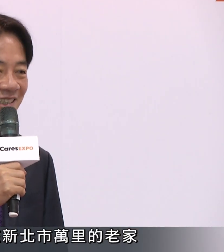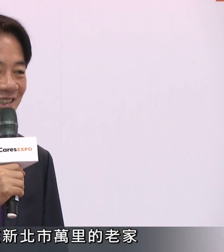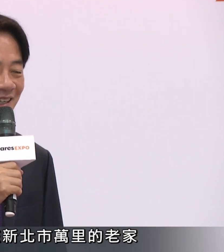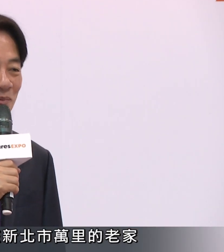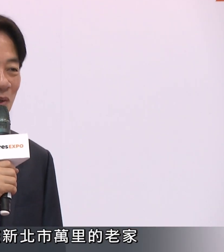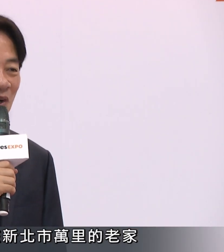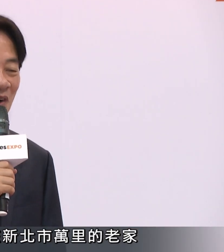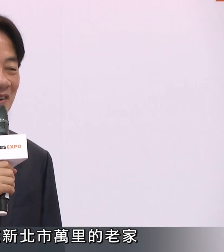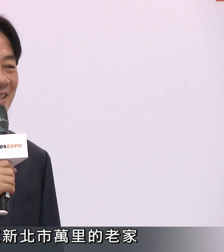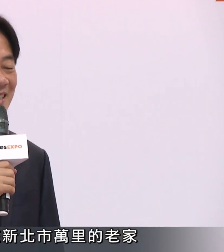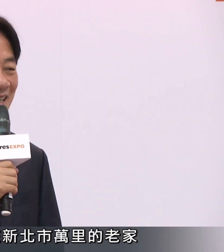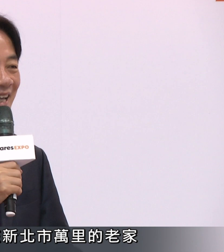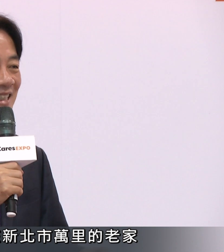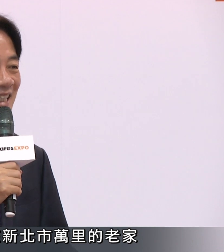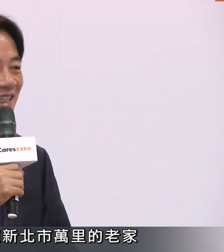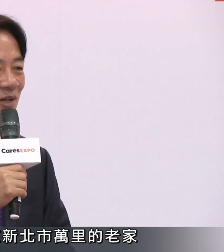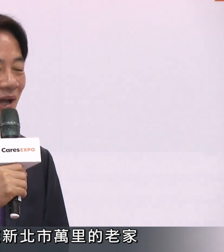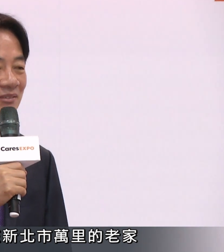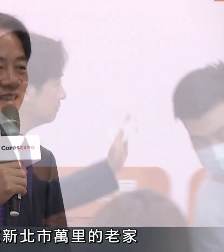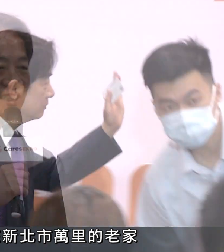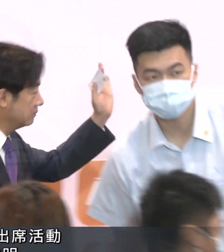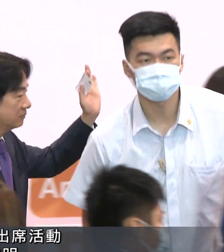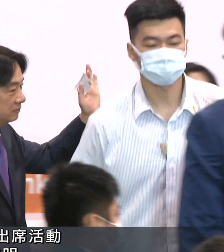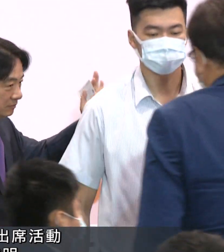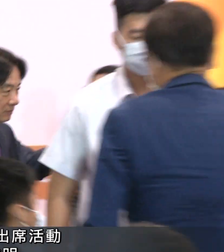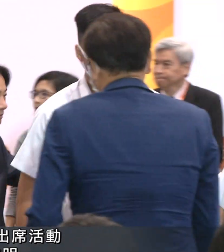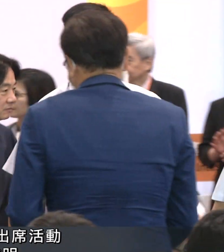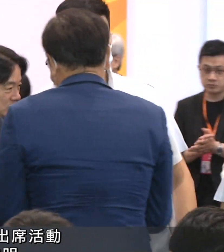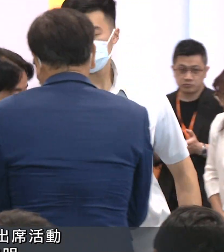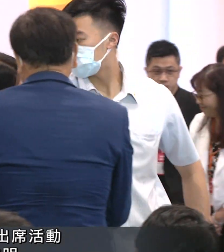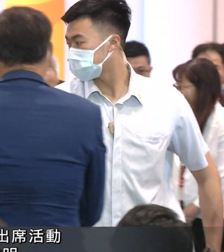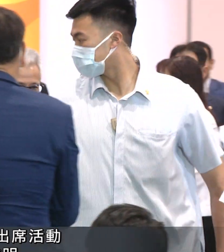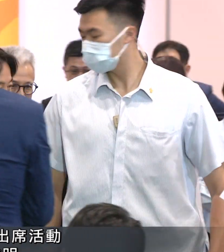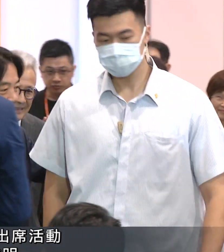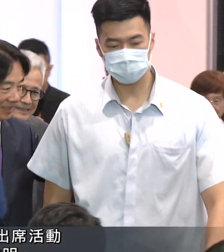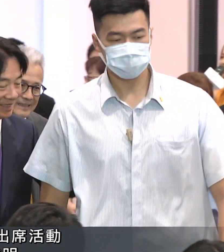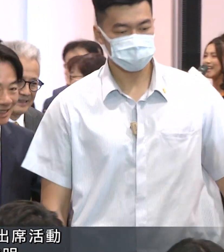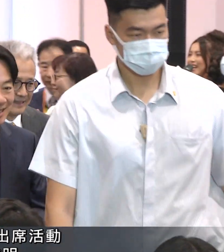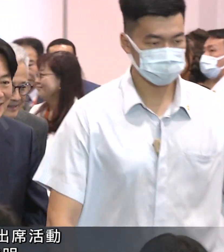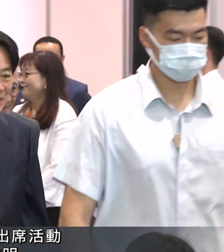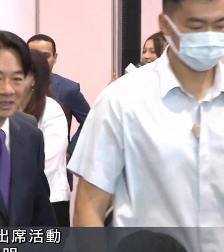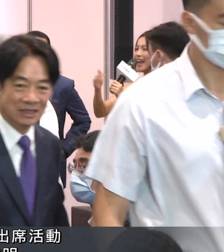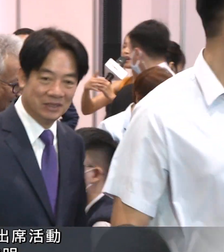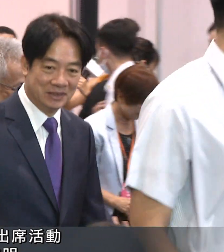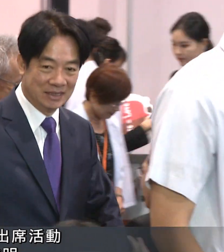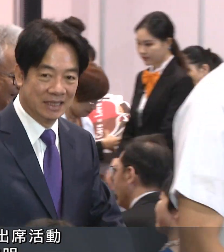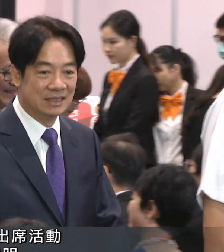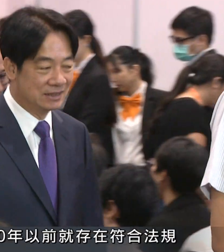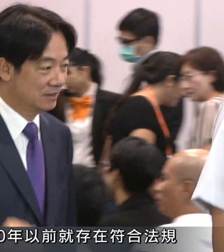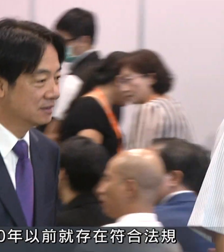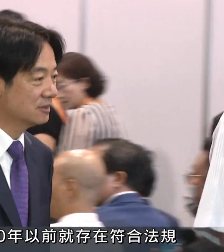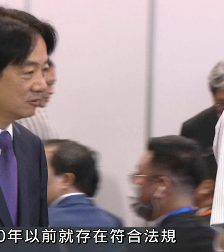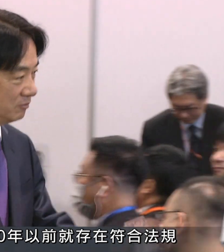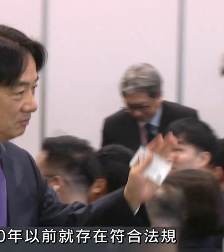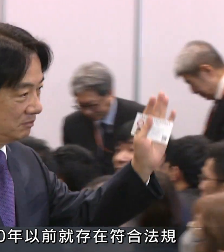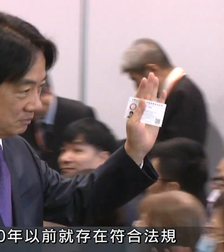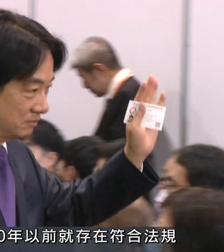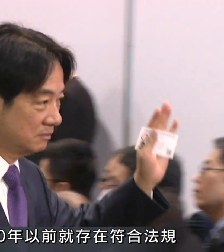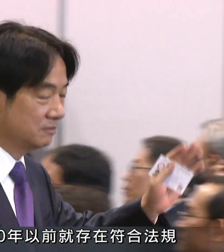的老家遭到质疑是违建，赖清德上午出席活动特地亲自向媒体说明，老家是公寮，民国70年以前